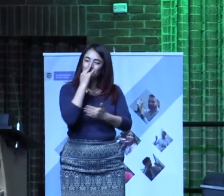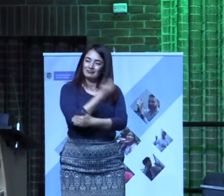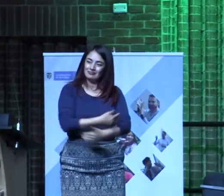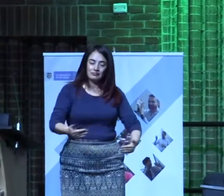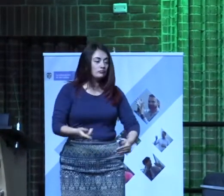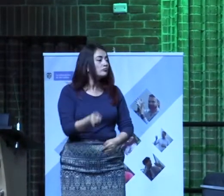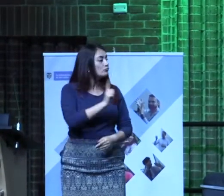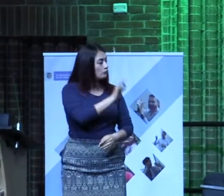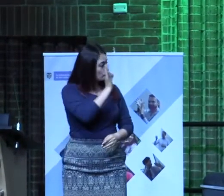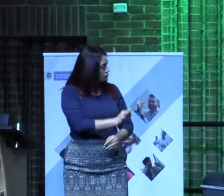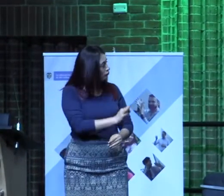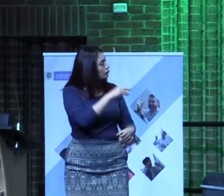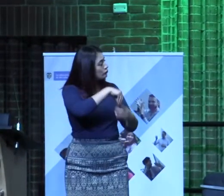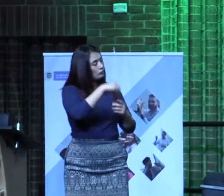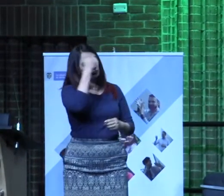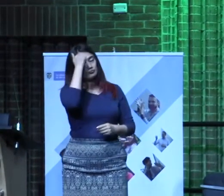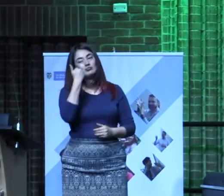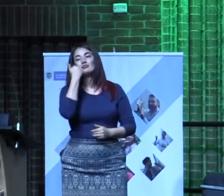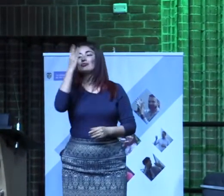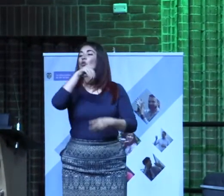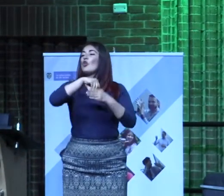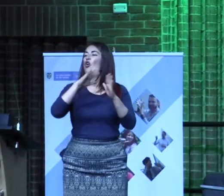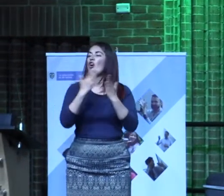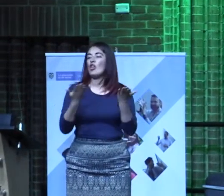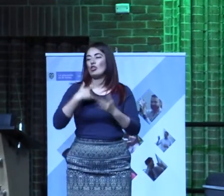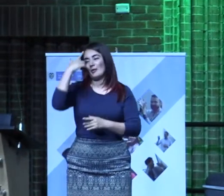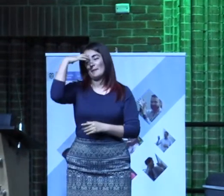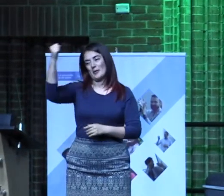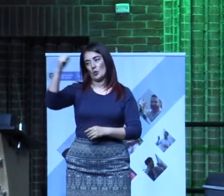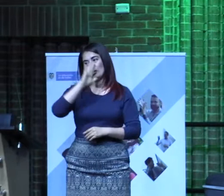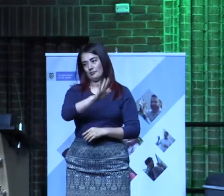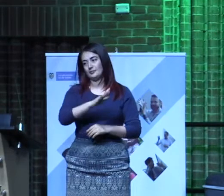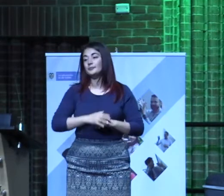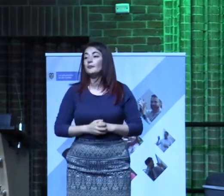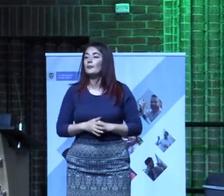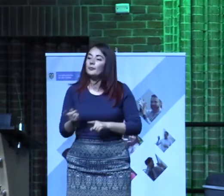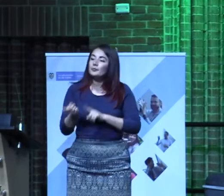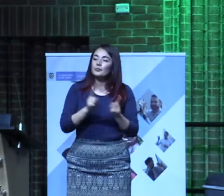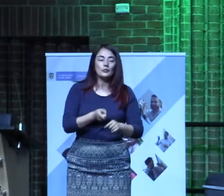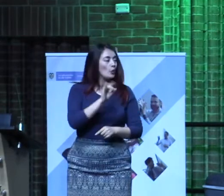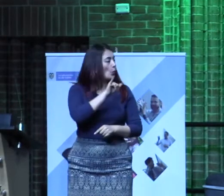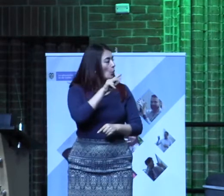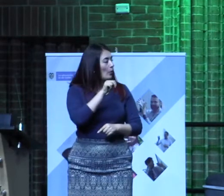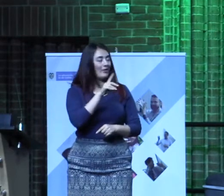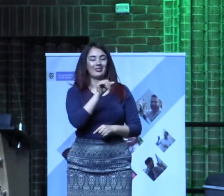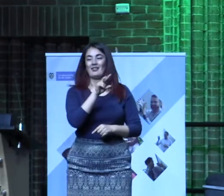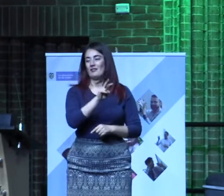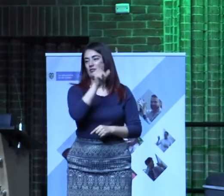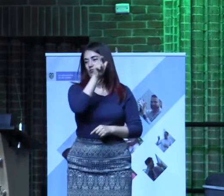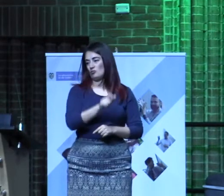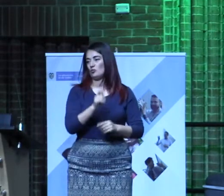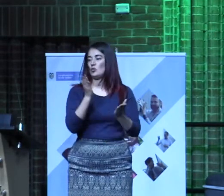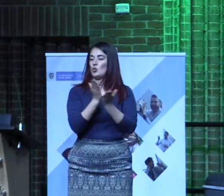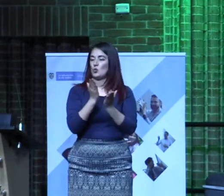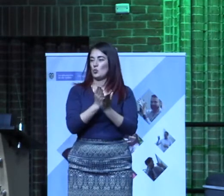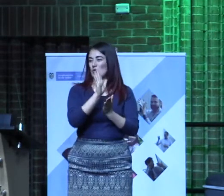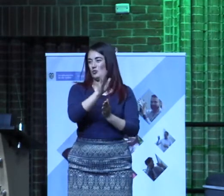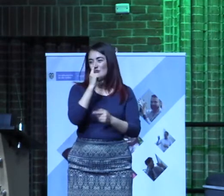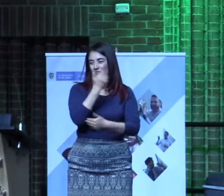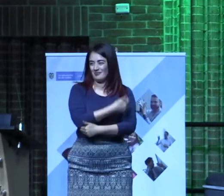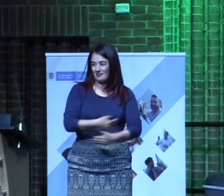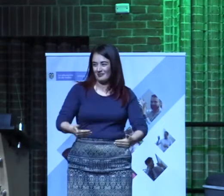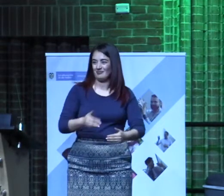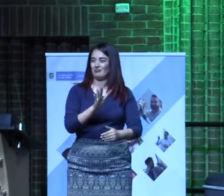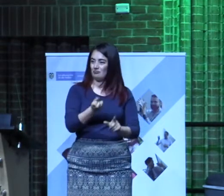Preescolar y docente de adultos en el Colegio Manuela Beltrán. Y también con Juan David Bedoya, que es licenciado en Educación Infantil